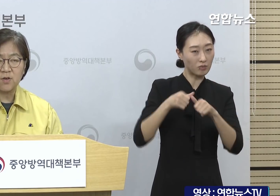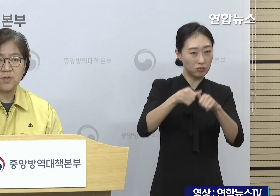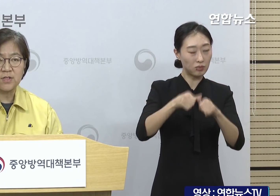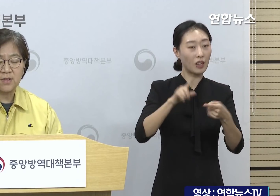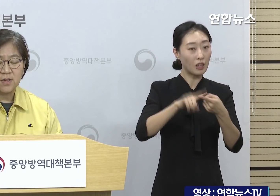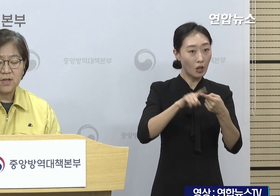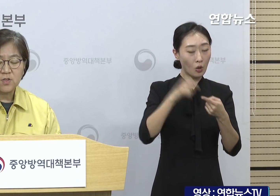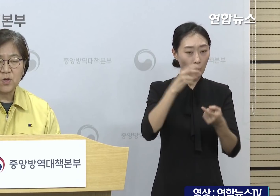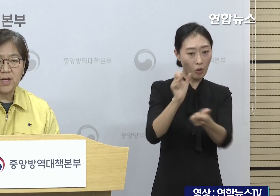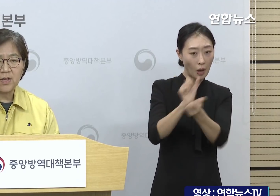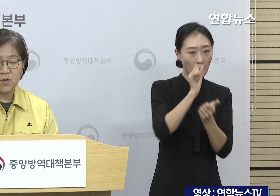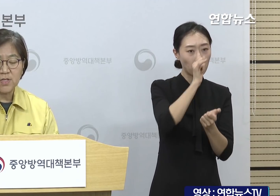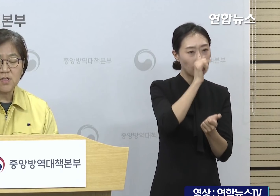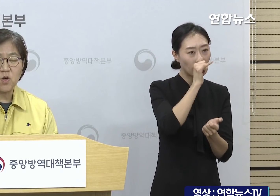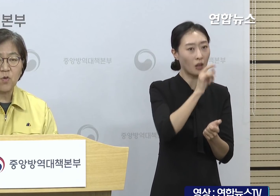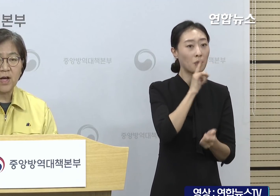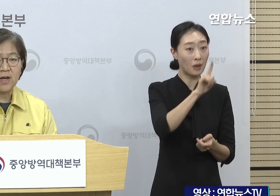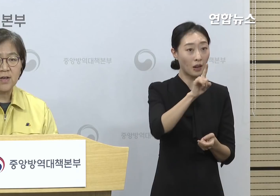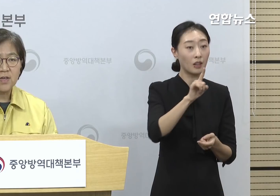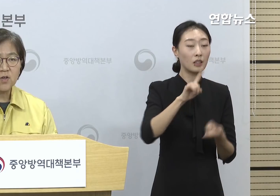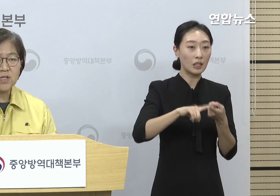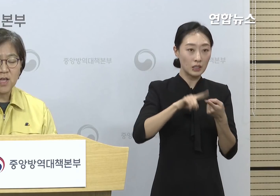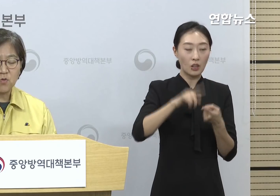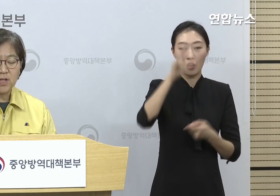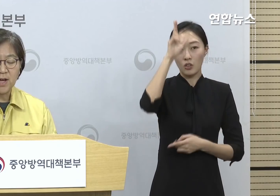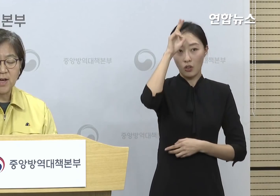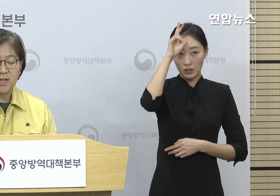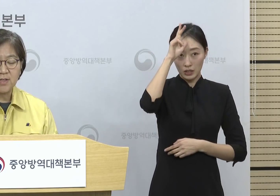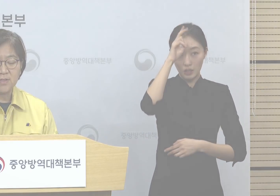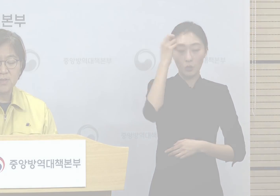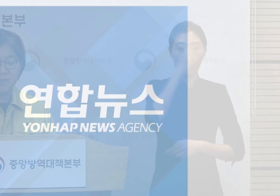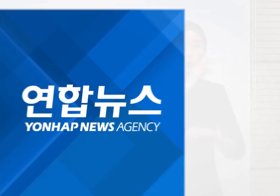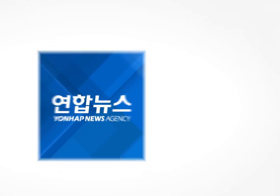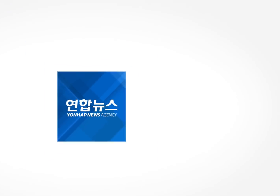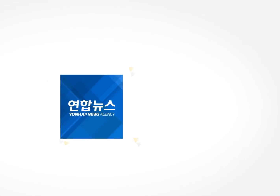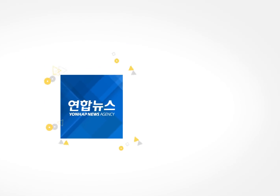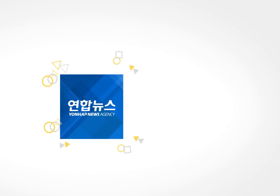있다라는 것은 설정과 현재